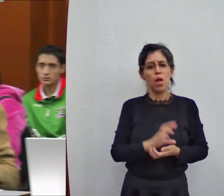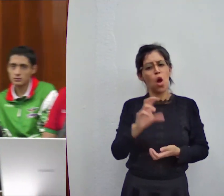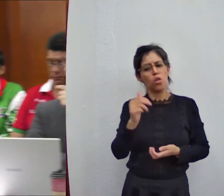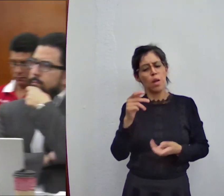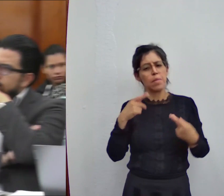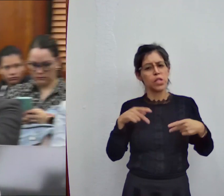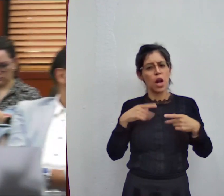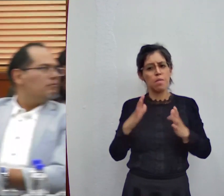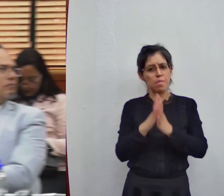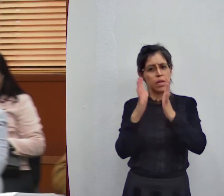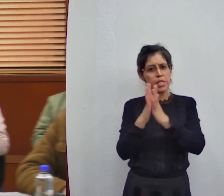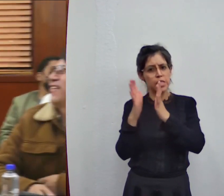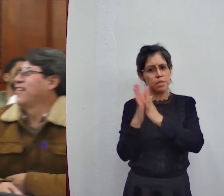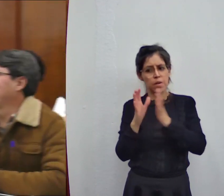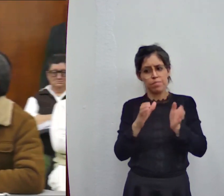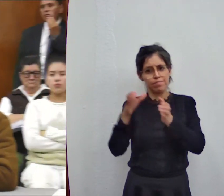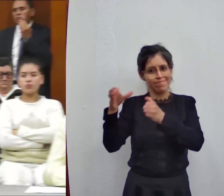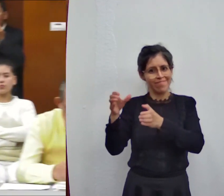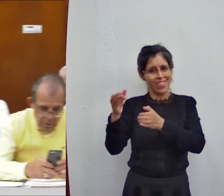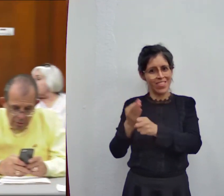lado.